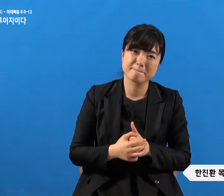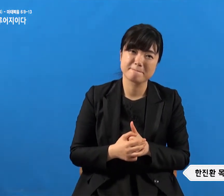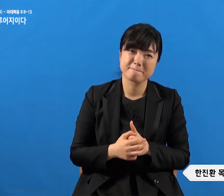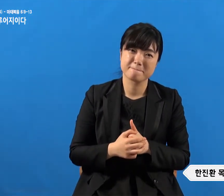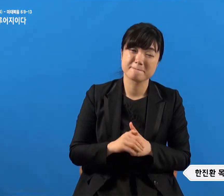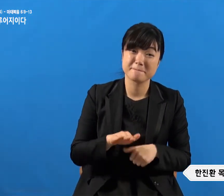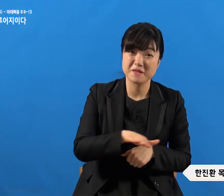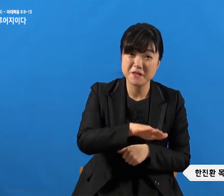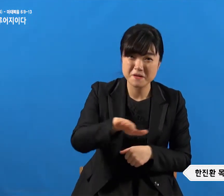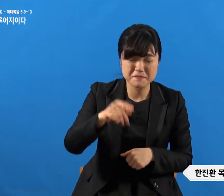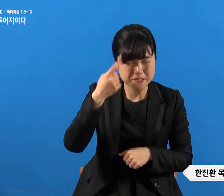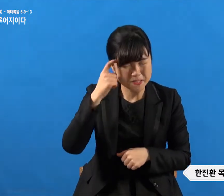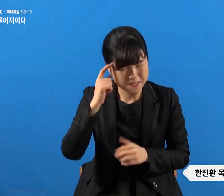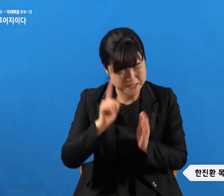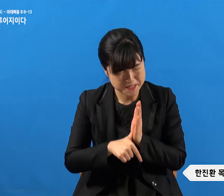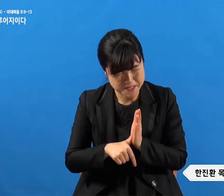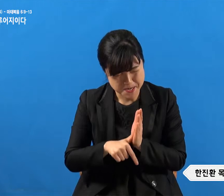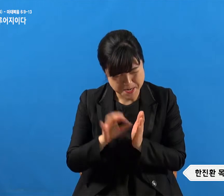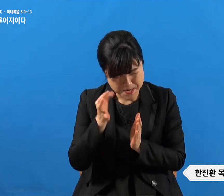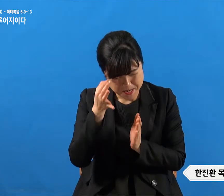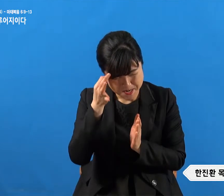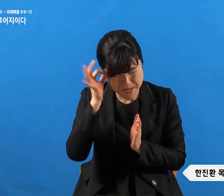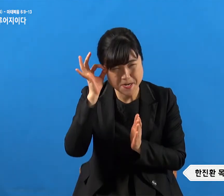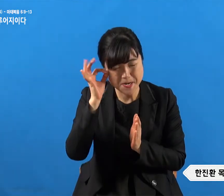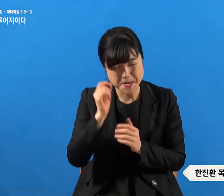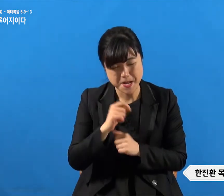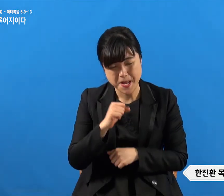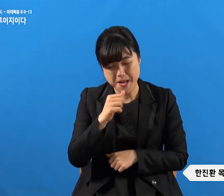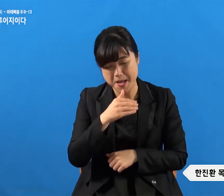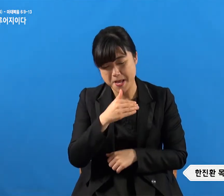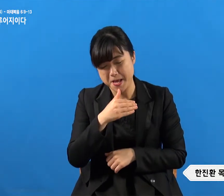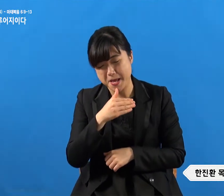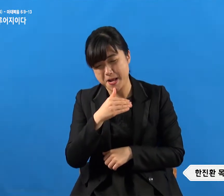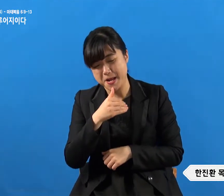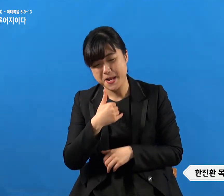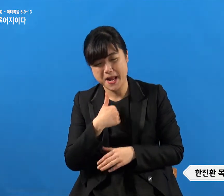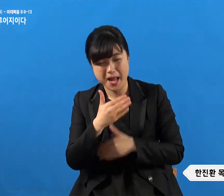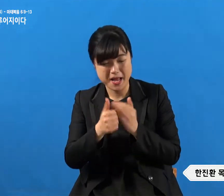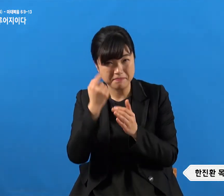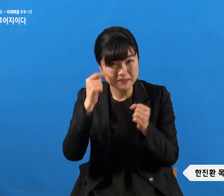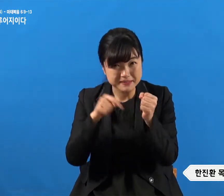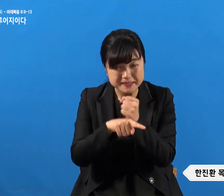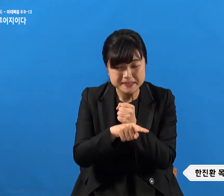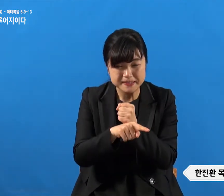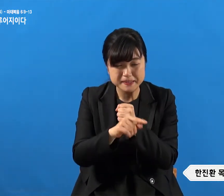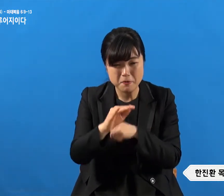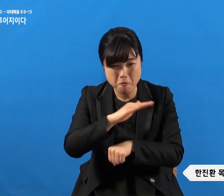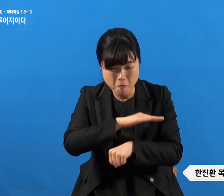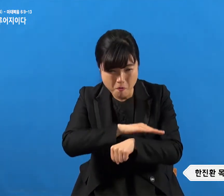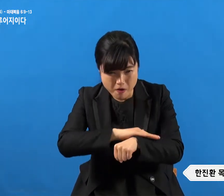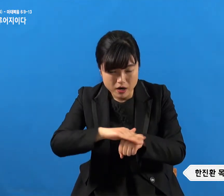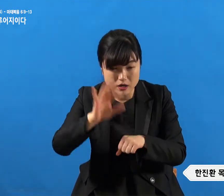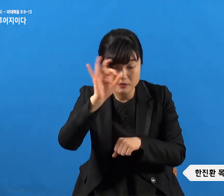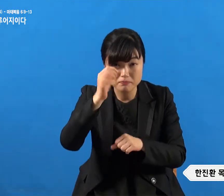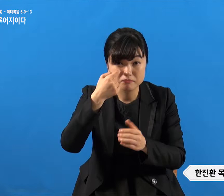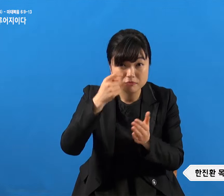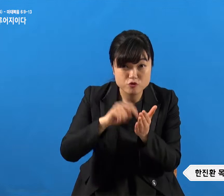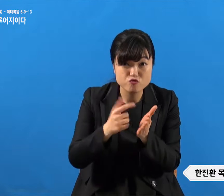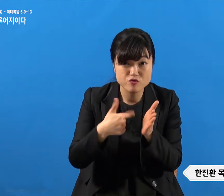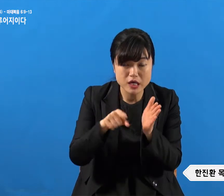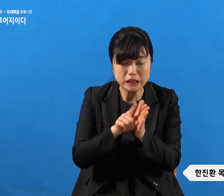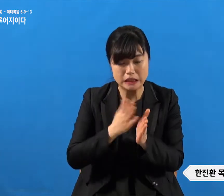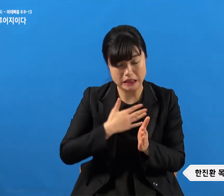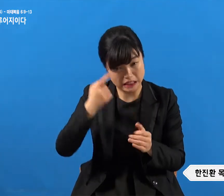여기까지 오면 이제 여러분들 분명히 깨달으실 겁니다. 그렇구나, 하나님의 뜻을 바로 찾기 위해서는